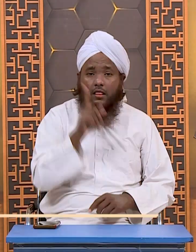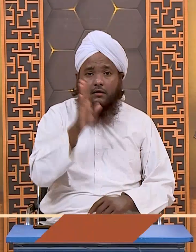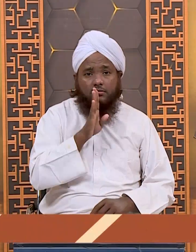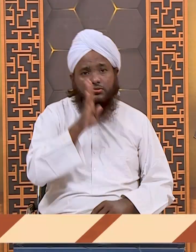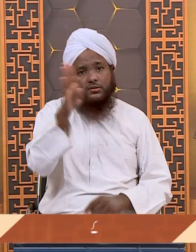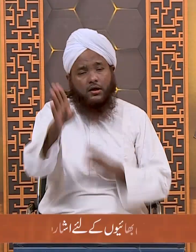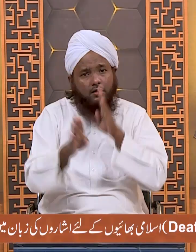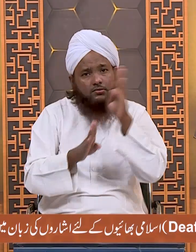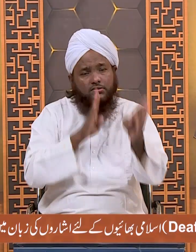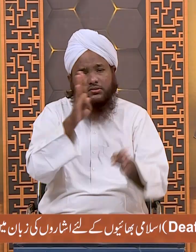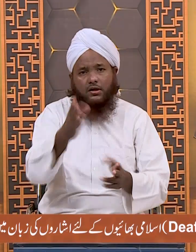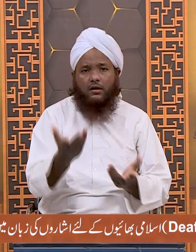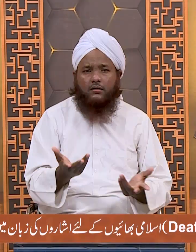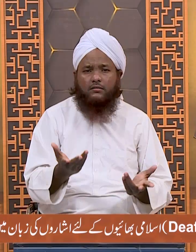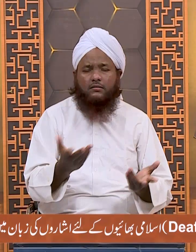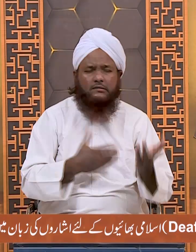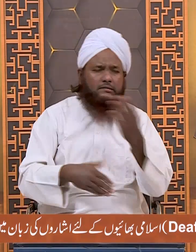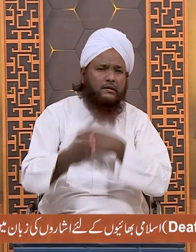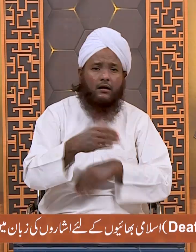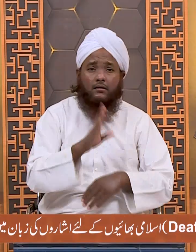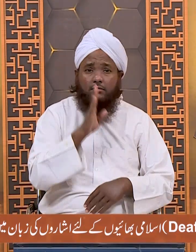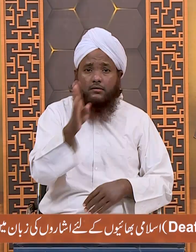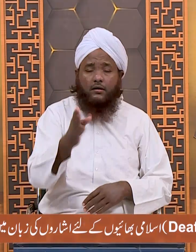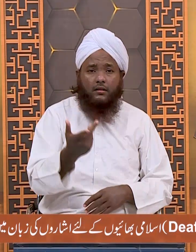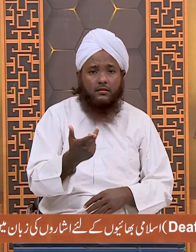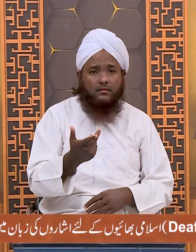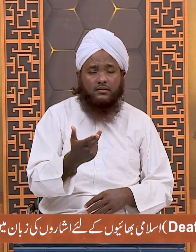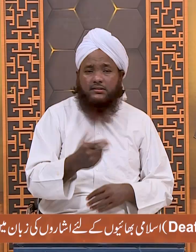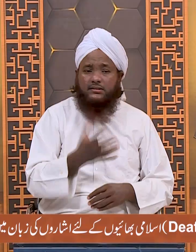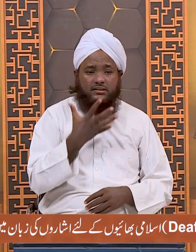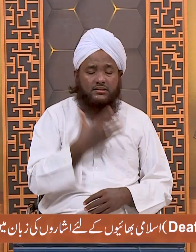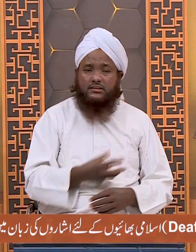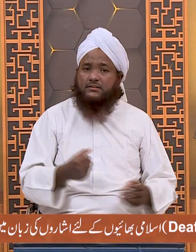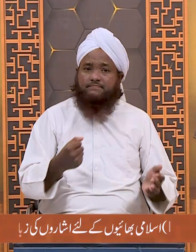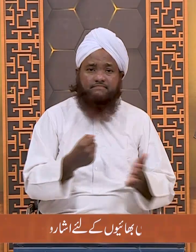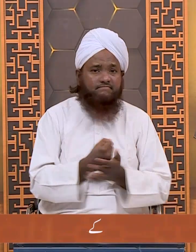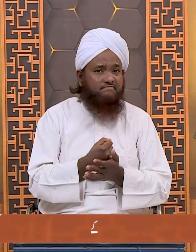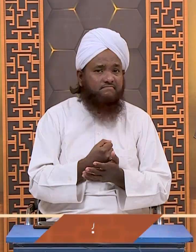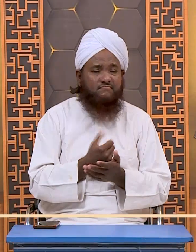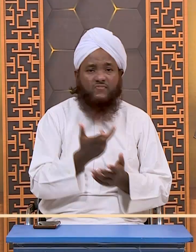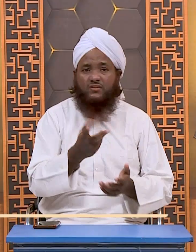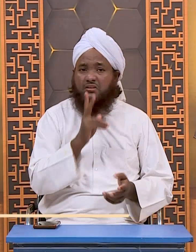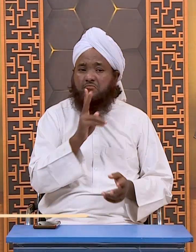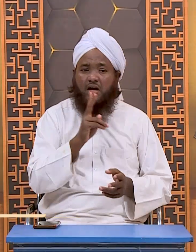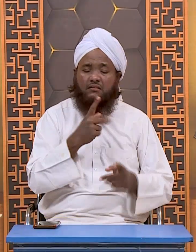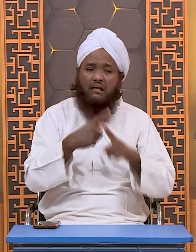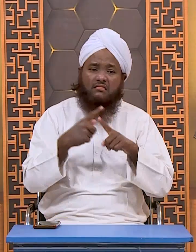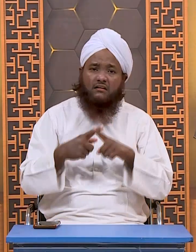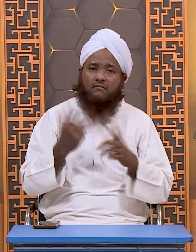دیتے ہیں، واویلا شروع کر دیتے ہیں۔ بعض نادان تو اتنے سخت جملے بولتے ہیں الامان الامان الامان کہ وہ کفریہ